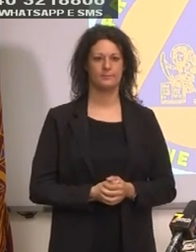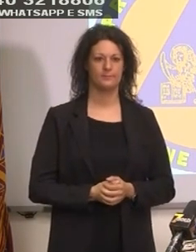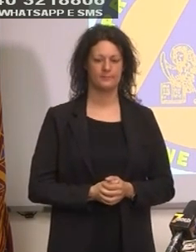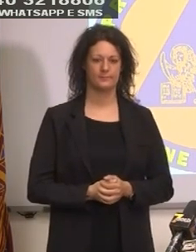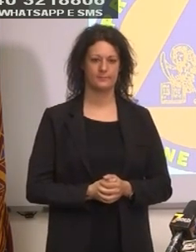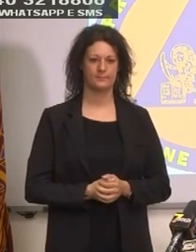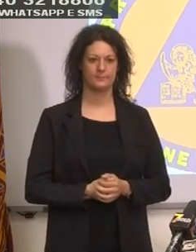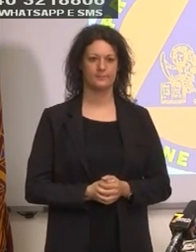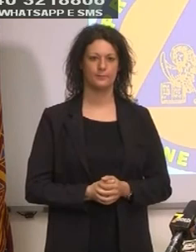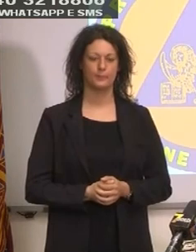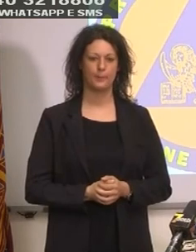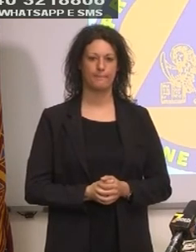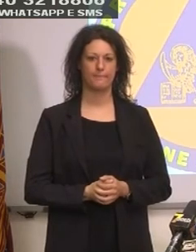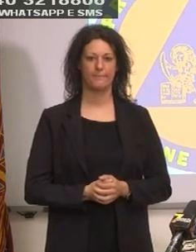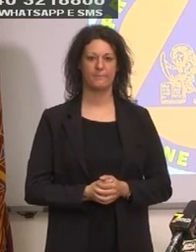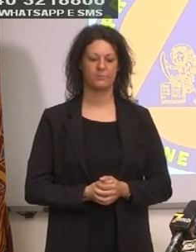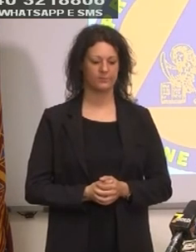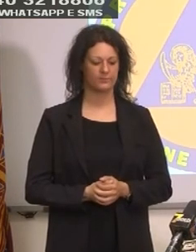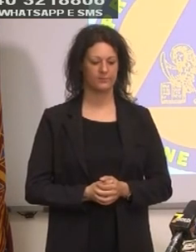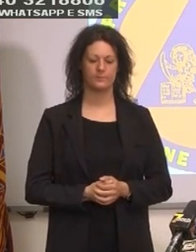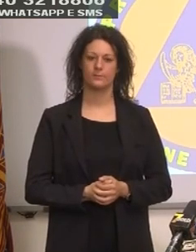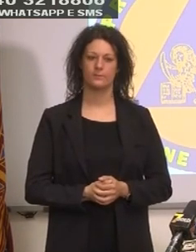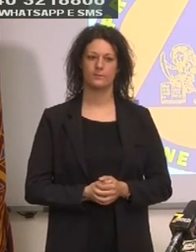interessanti, come al solito.